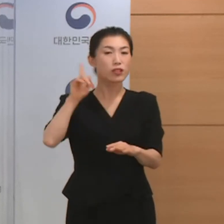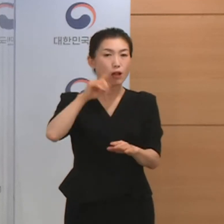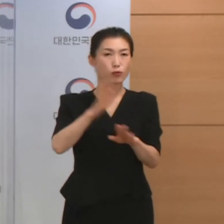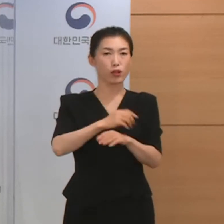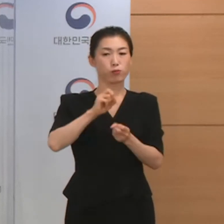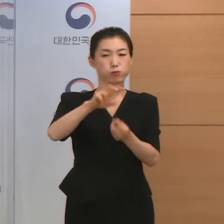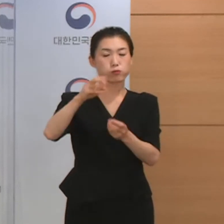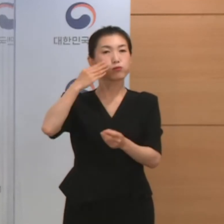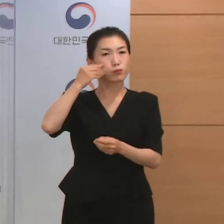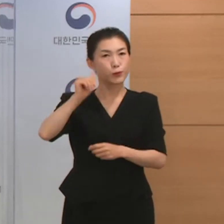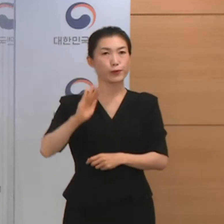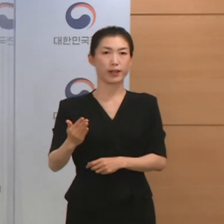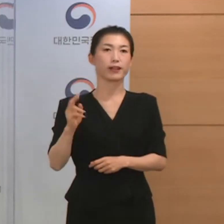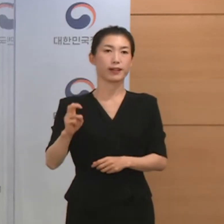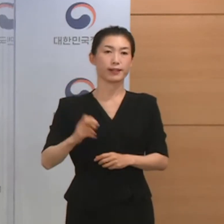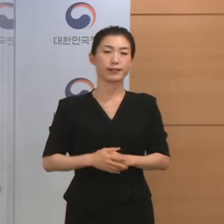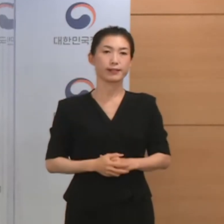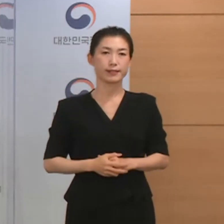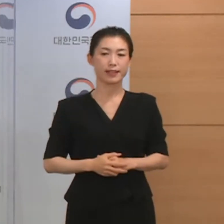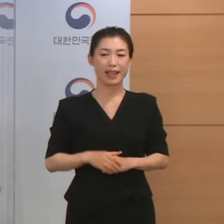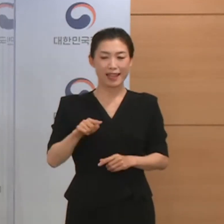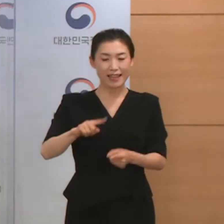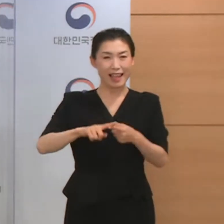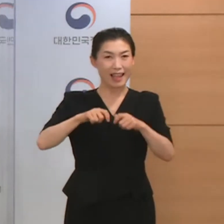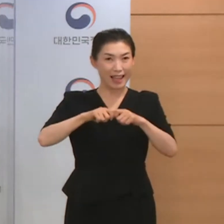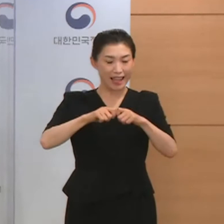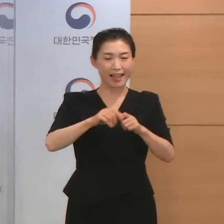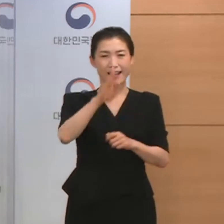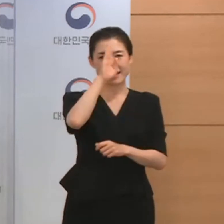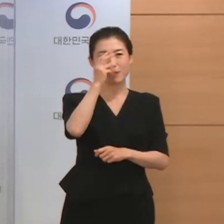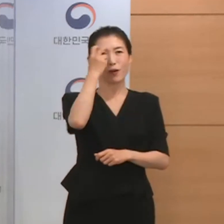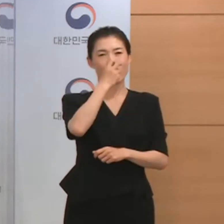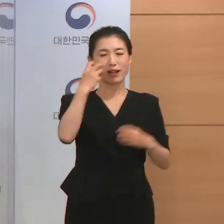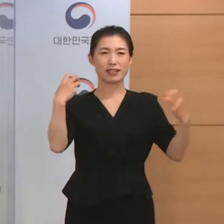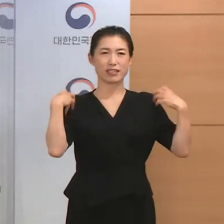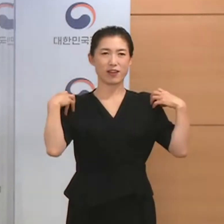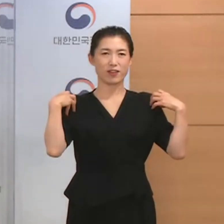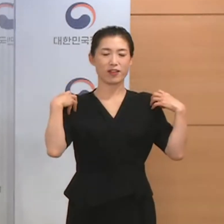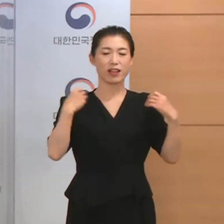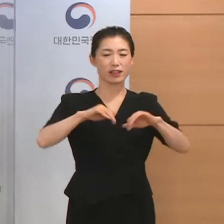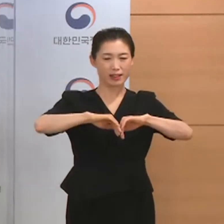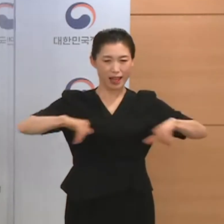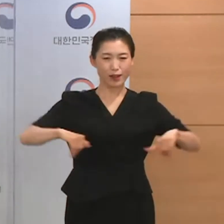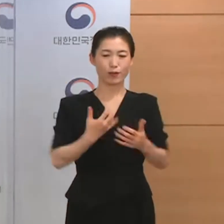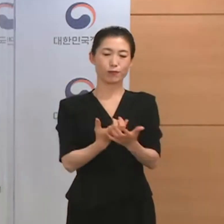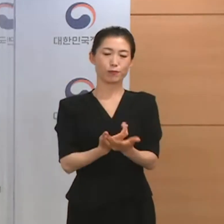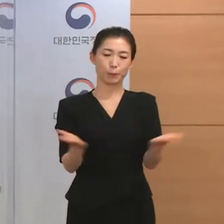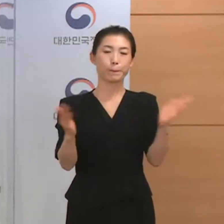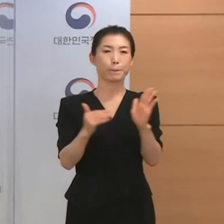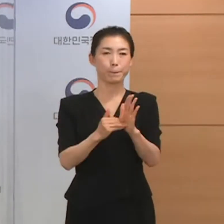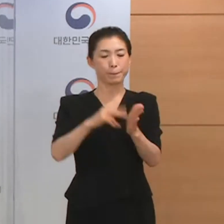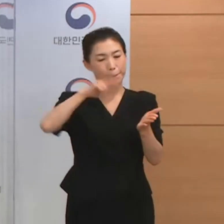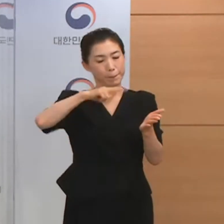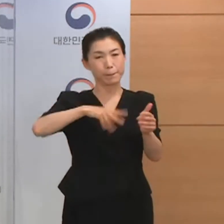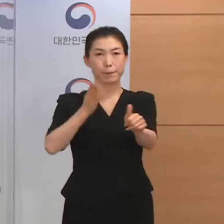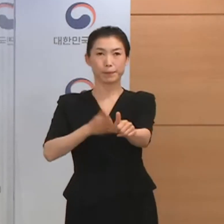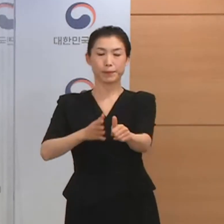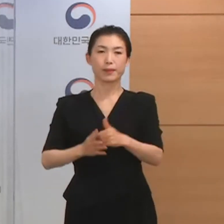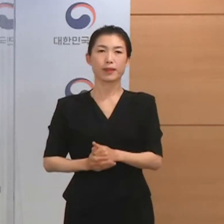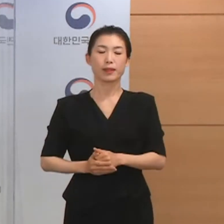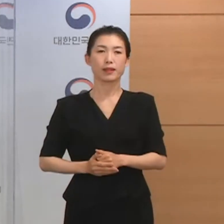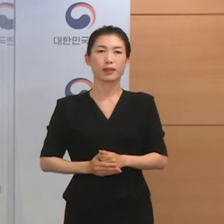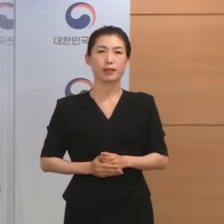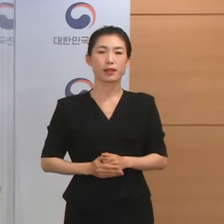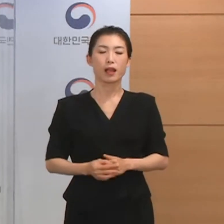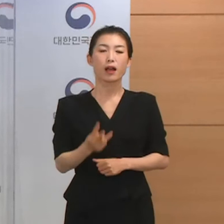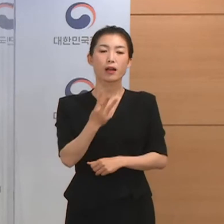네, 관련 보도에 대해서는 질병관리청에서 보도 설명 자료를 배포하였습니다. 참고 부탁드립니다. 다음 질문